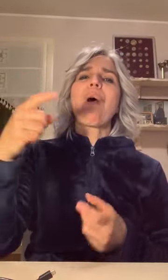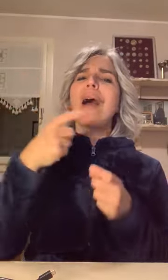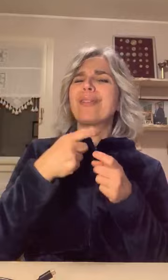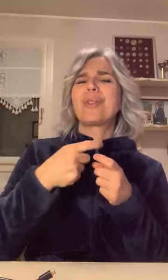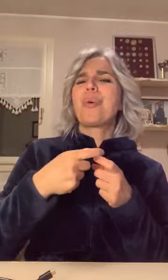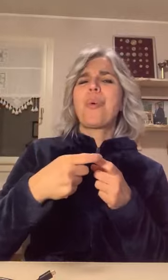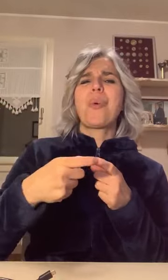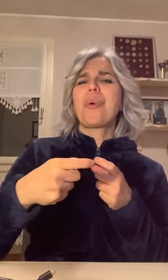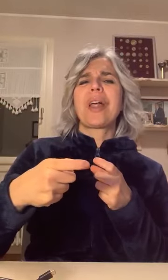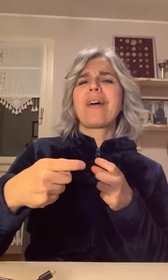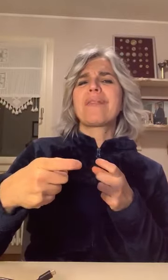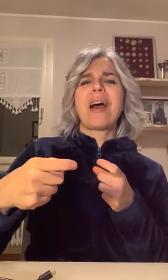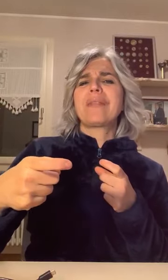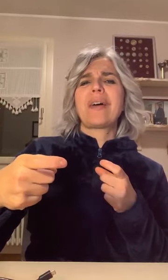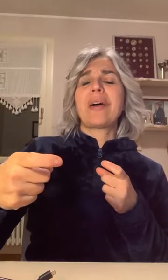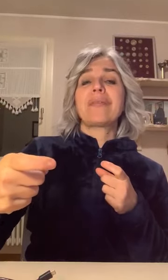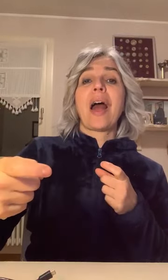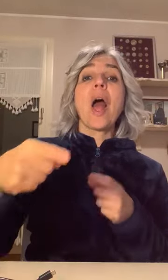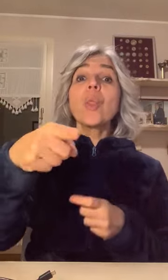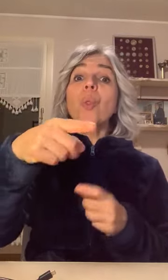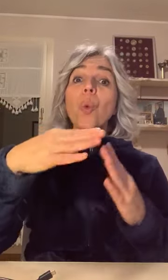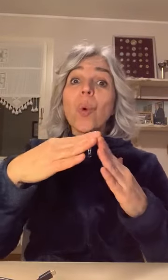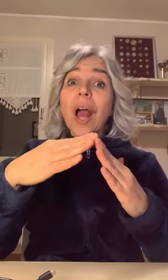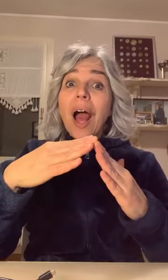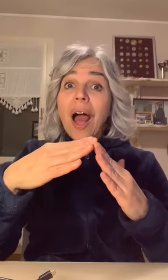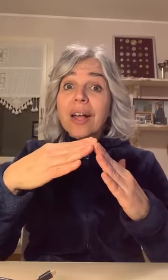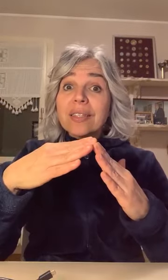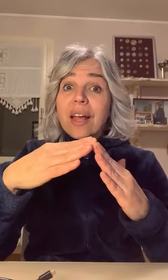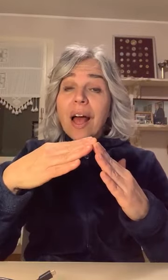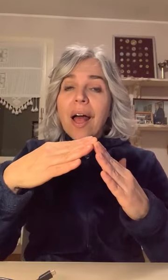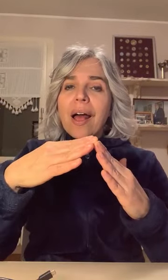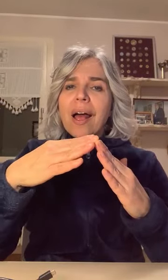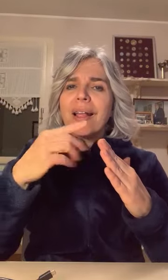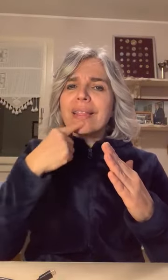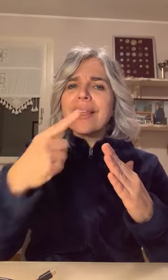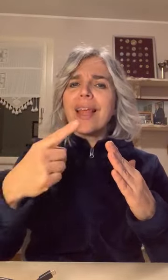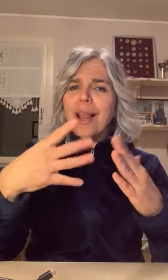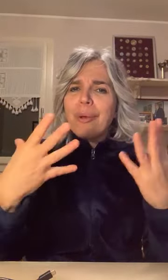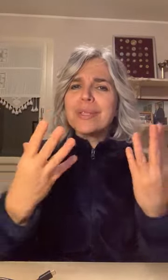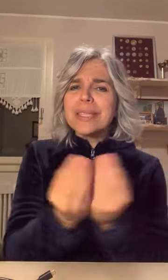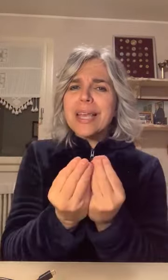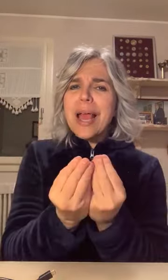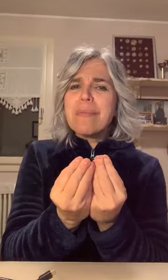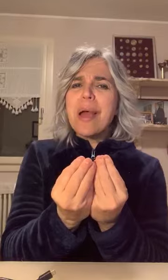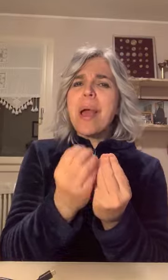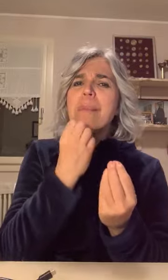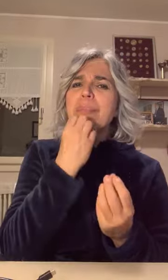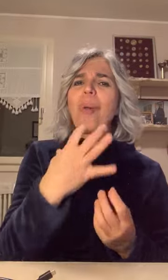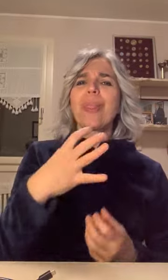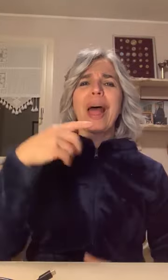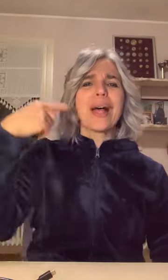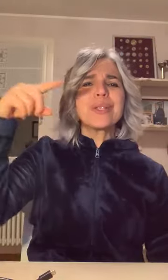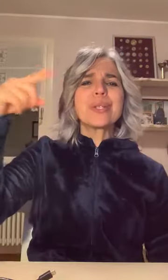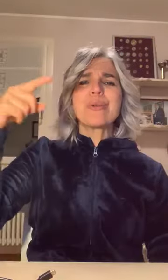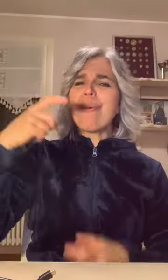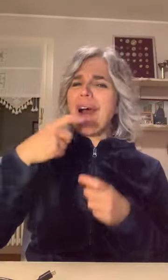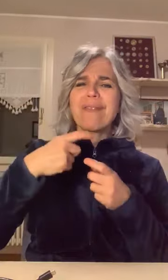in eterno. E tu che sei a casa in questo momento, di insieme con me: la sua bontà dura in eterno,